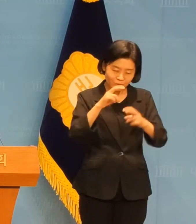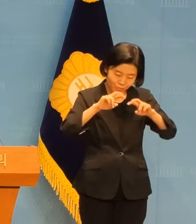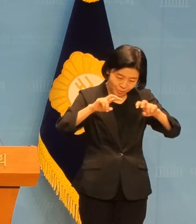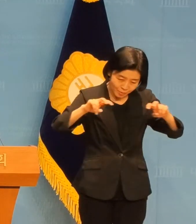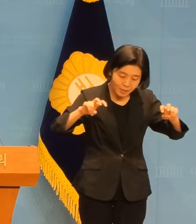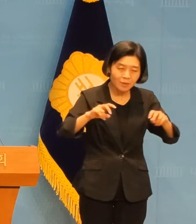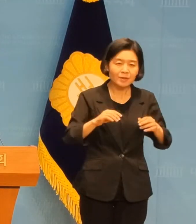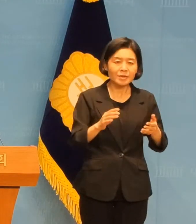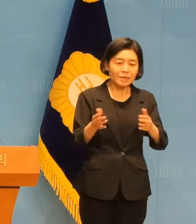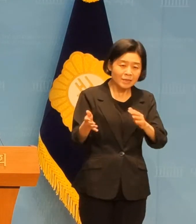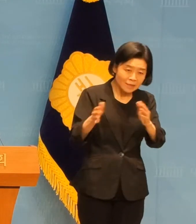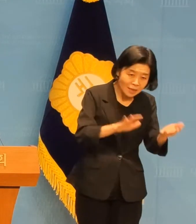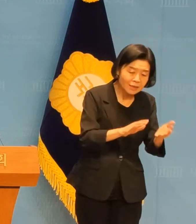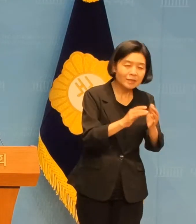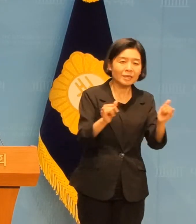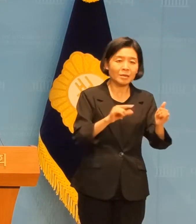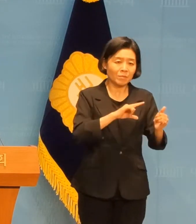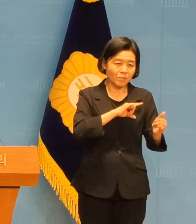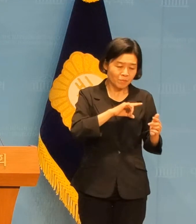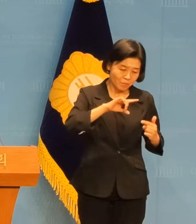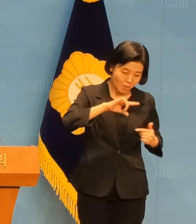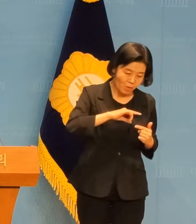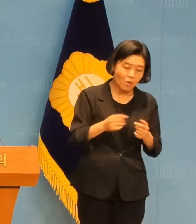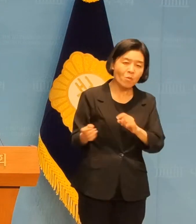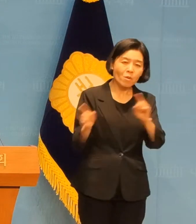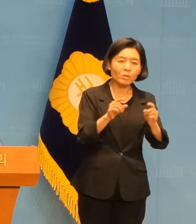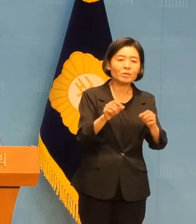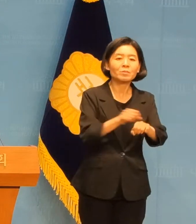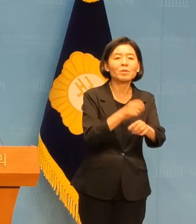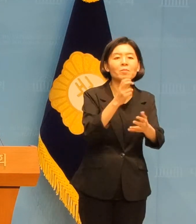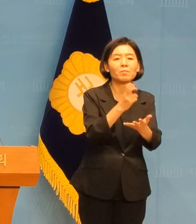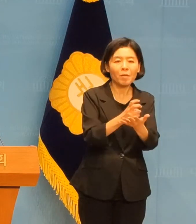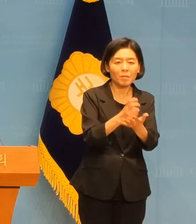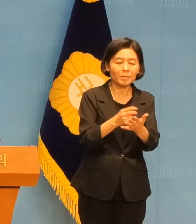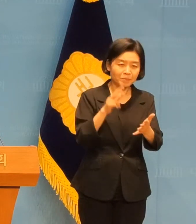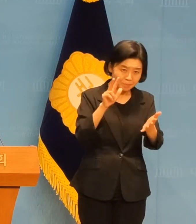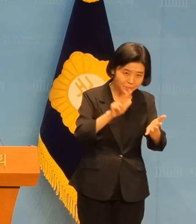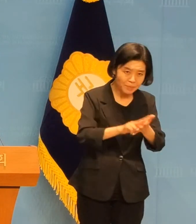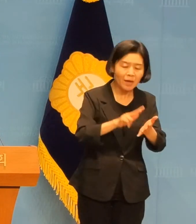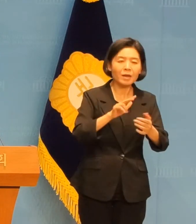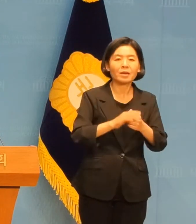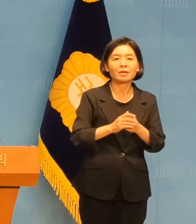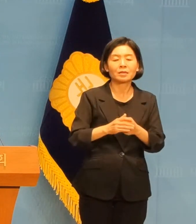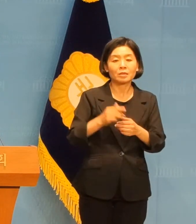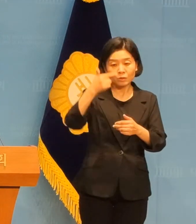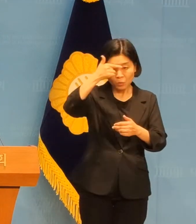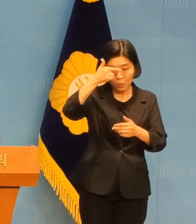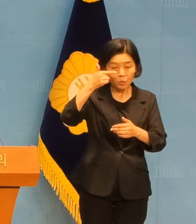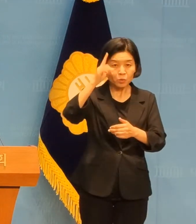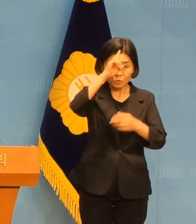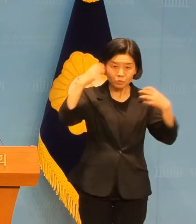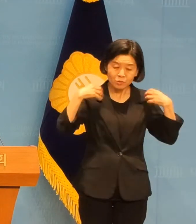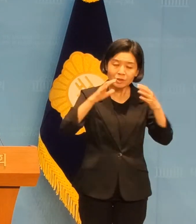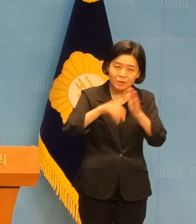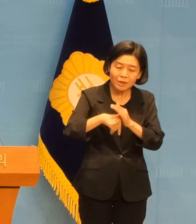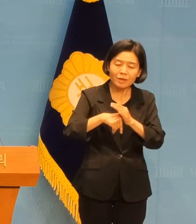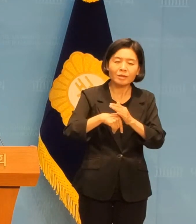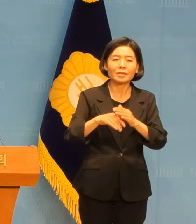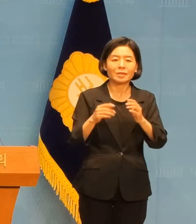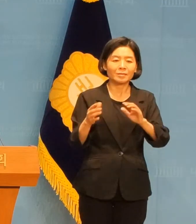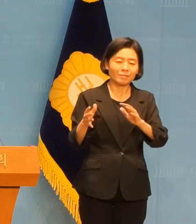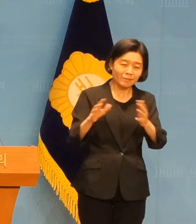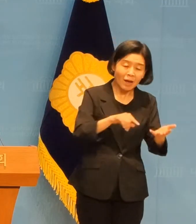명예회복 특별법을 제정했고, 노무현 문재인 정부는 제주 4.3 민간인 학살에 국가의